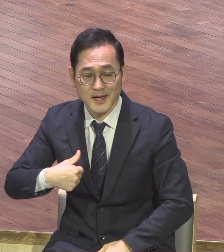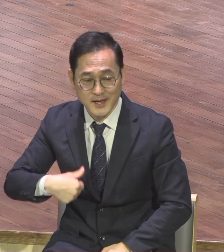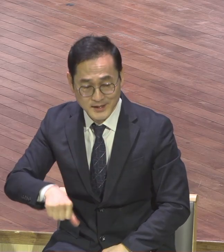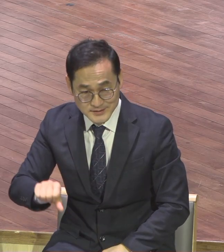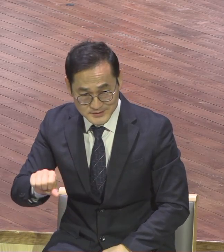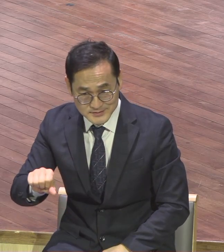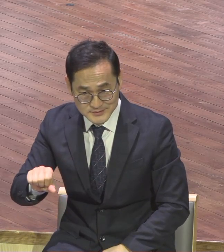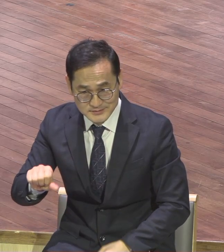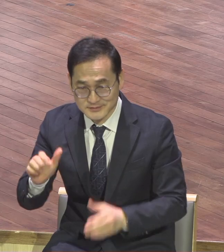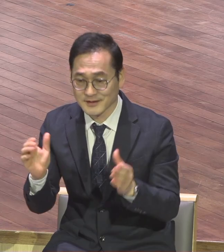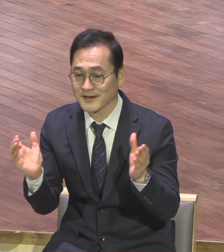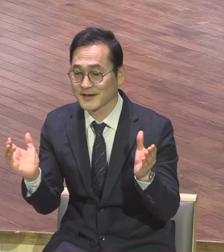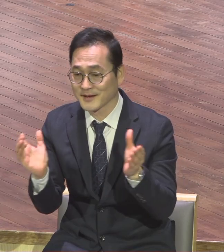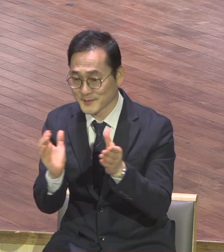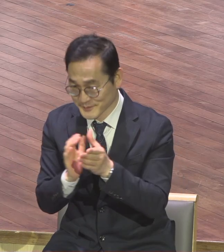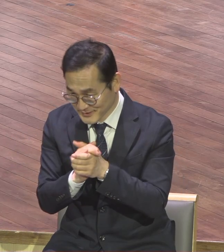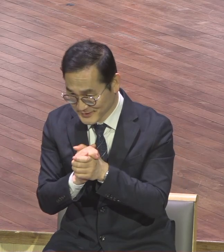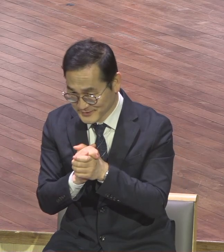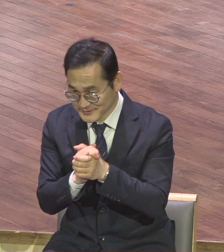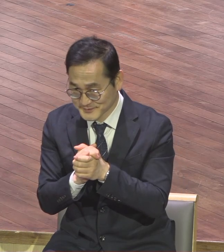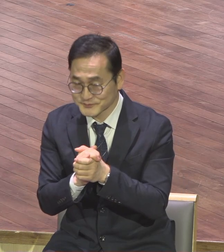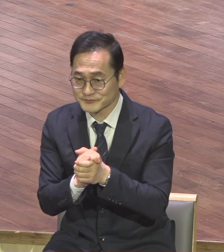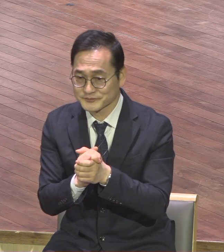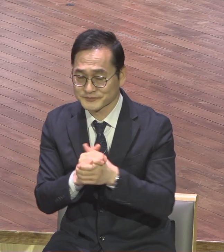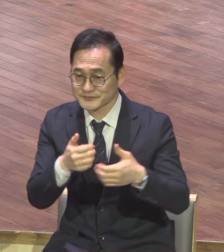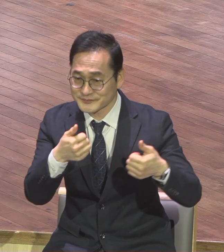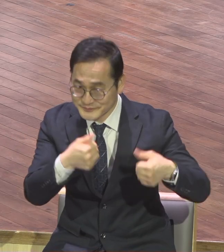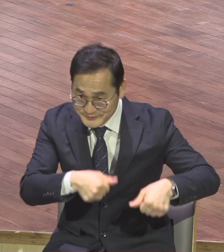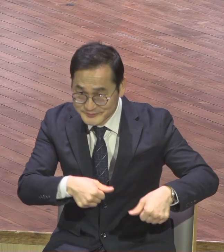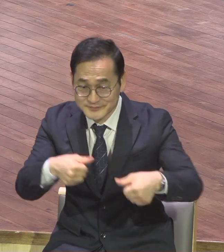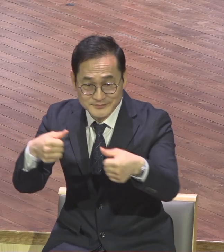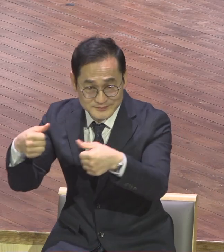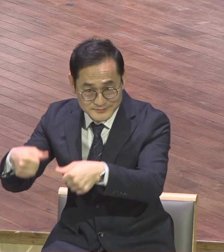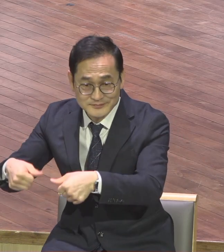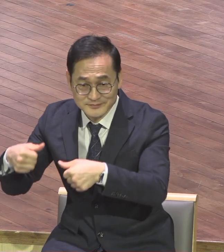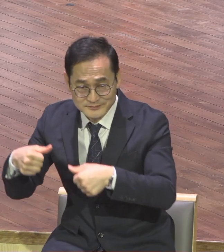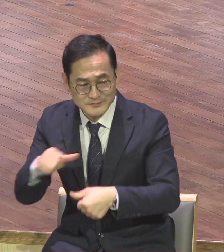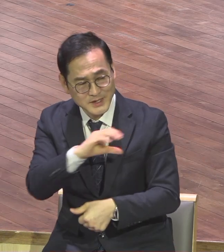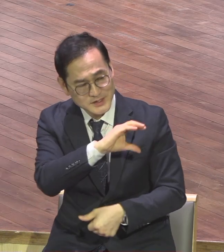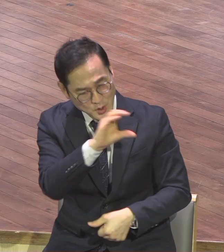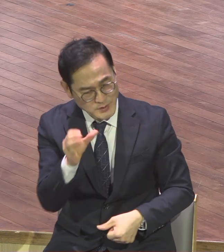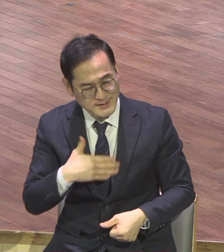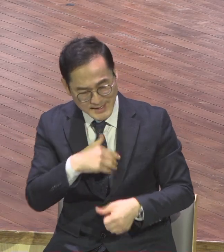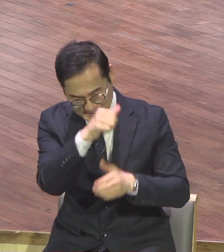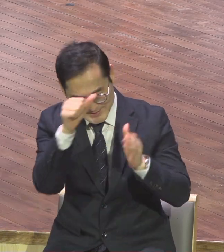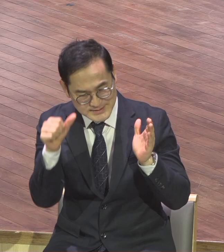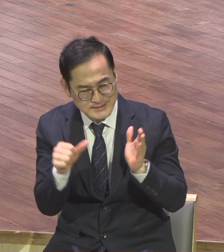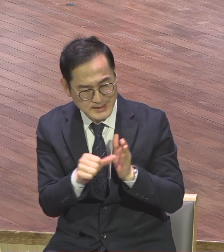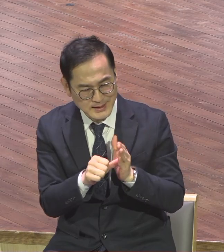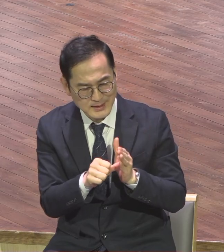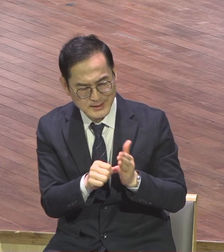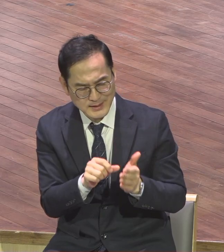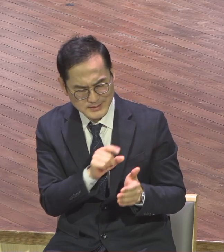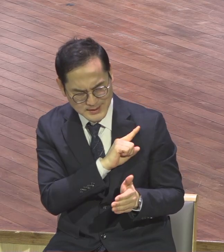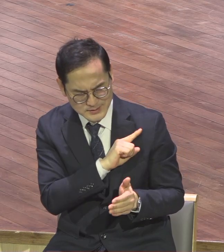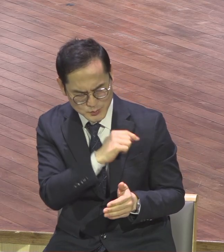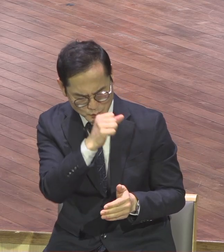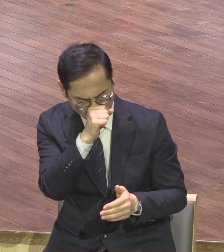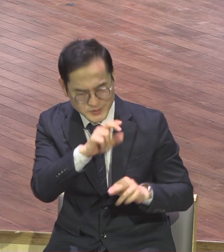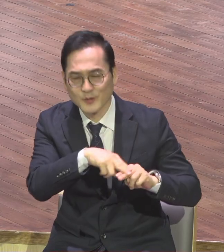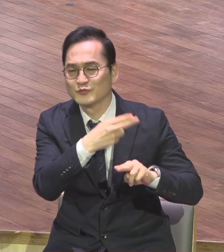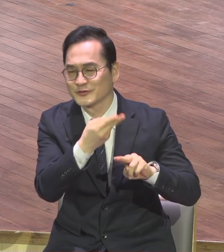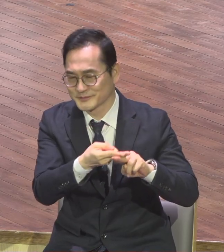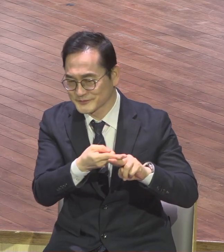아들이십니다. 아멘. 우리 해외 성도들 서로 다 같이 인사합시다. 성탄은 내 인생의 최고의 선물입니다.